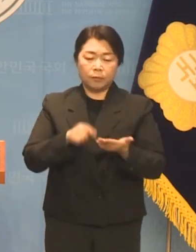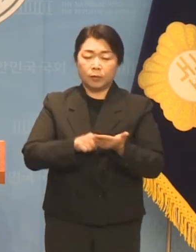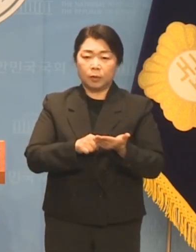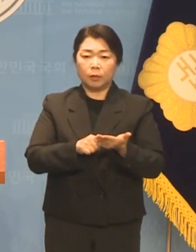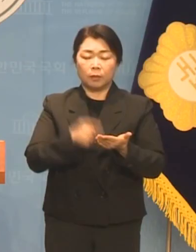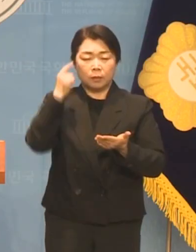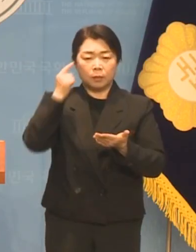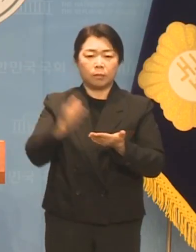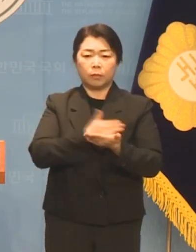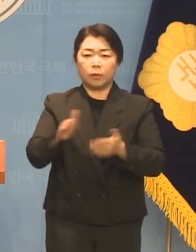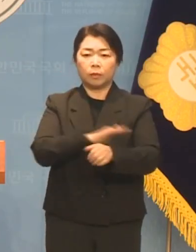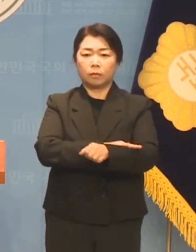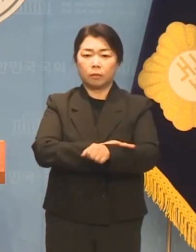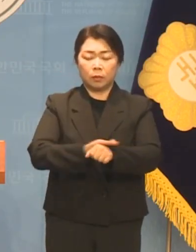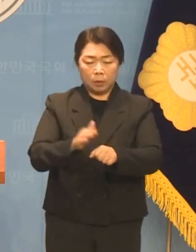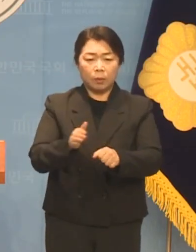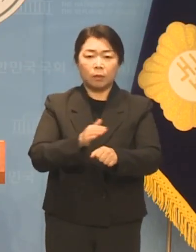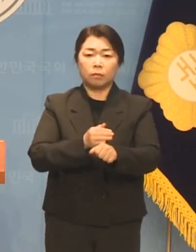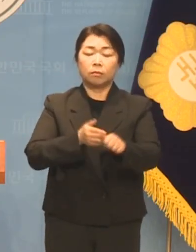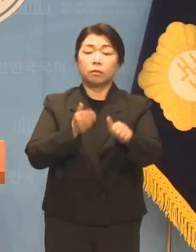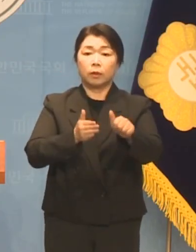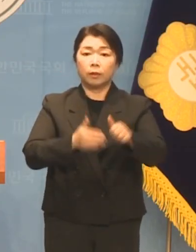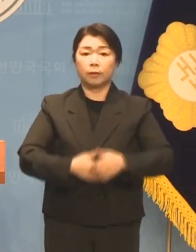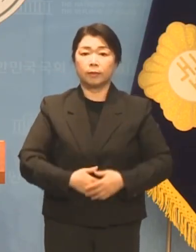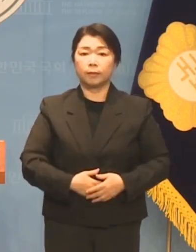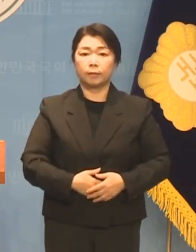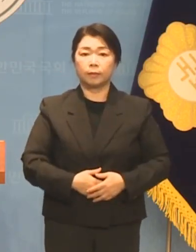기소에 제동이 걸렸습니다.